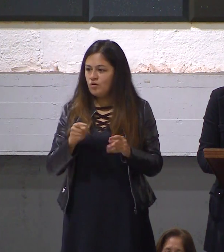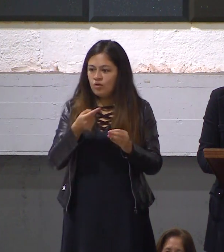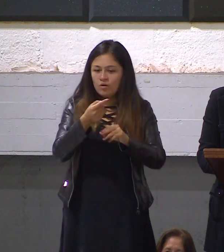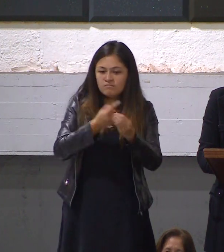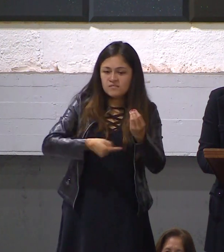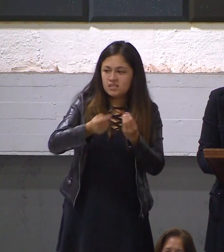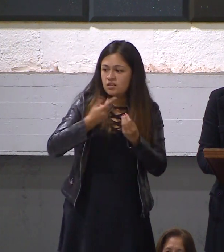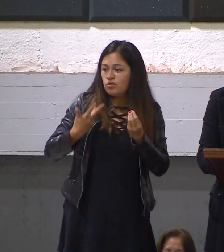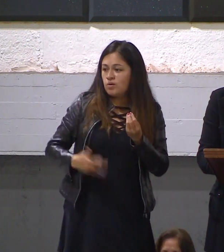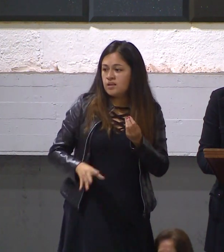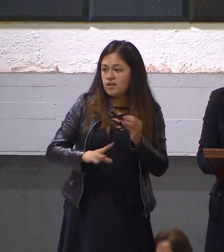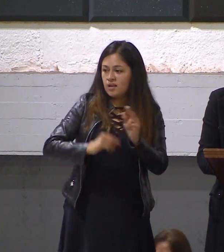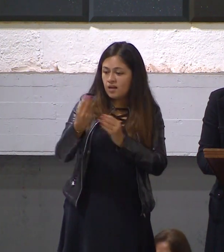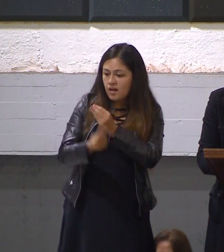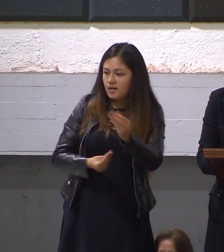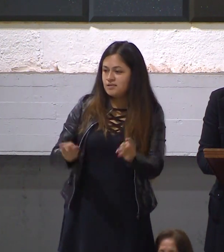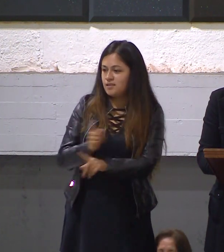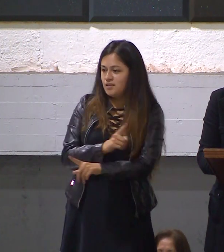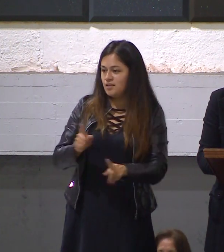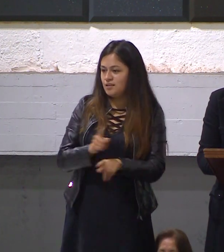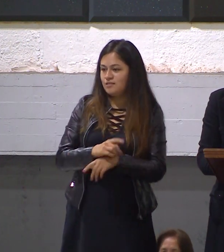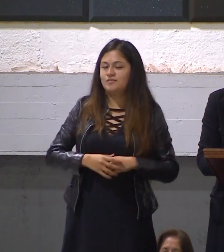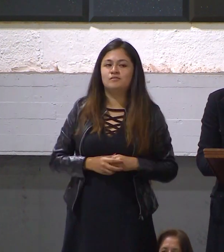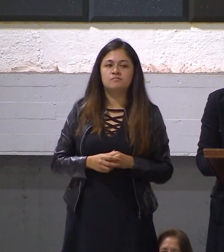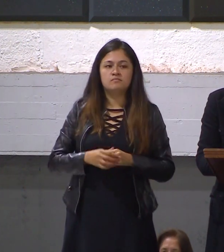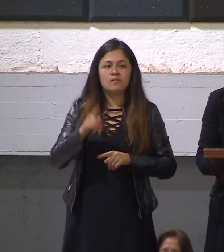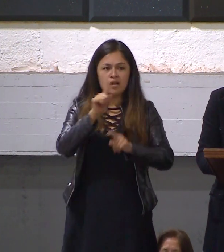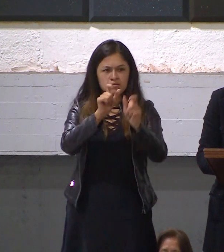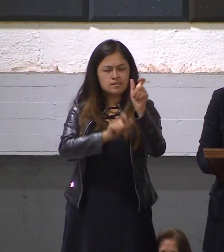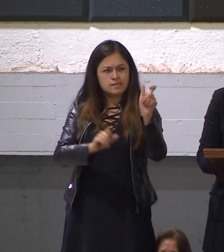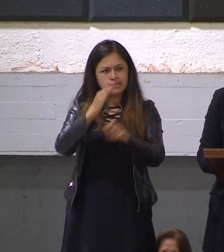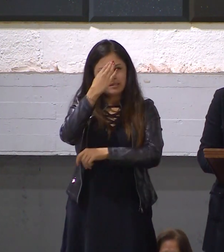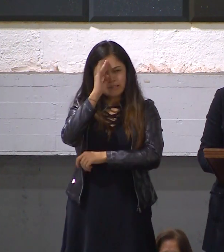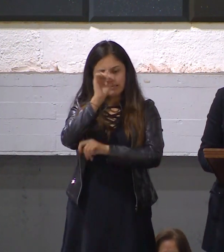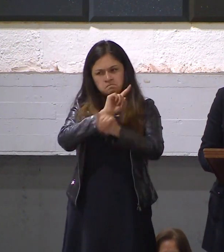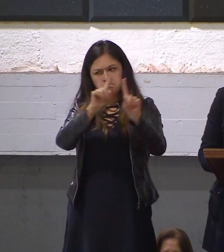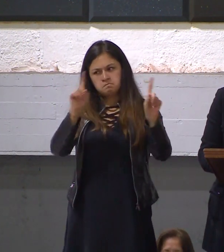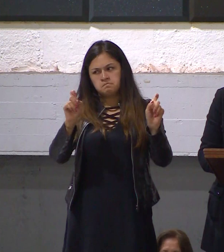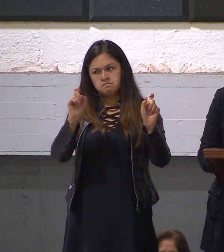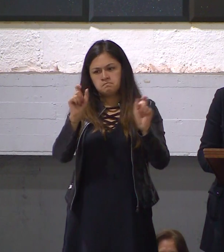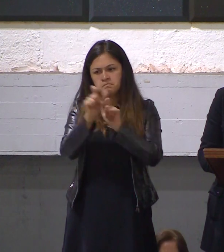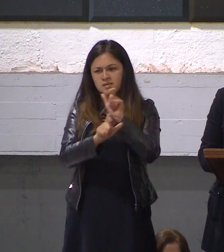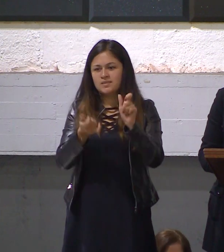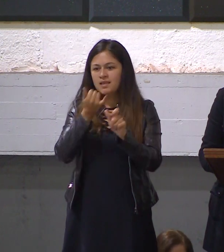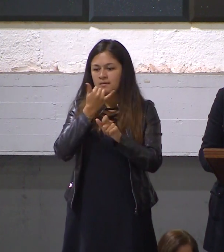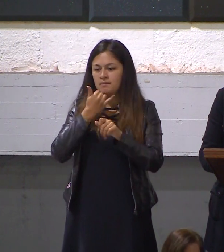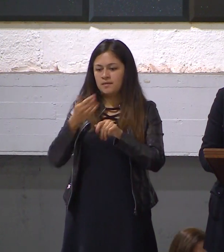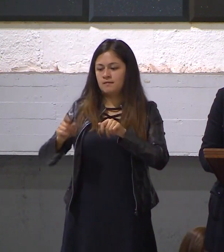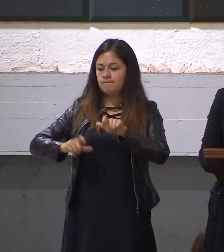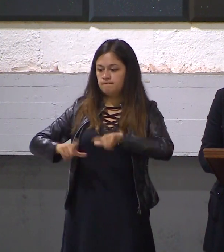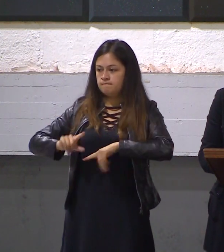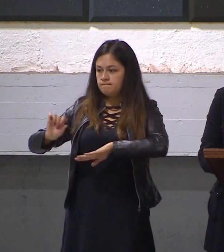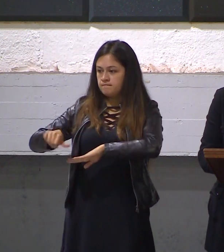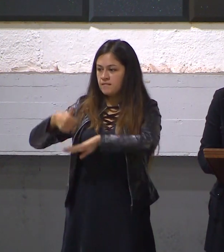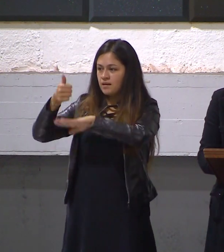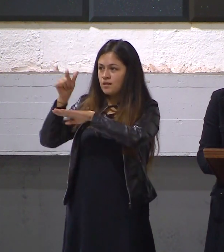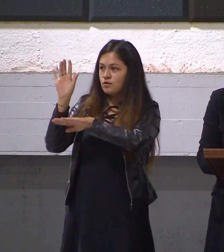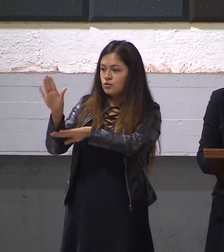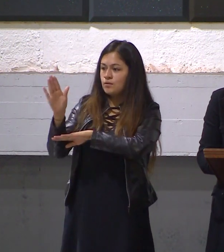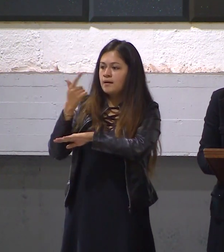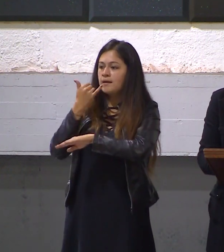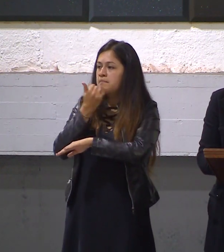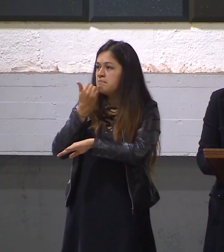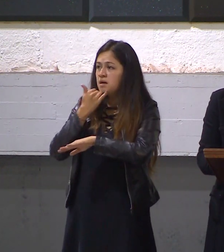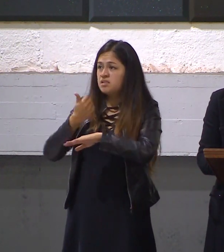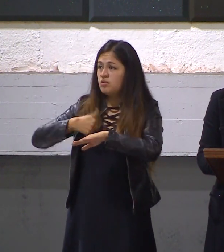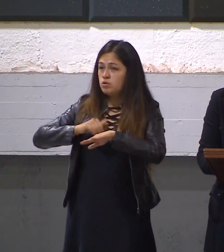o sea antes se han generado algunos cuestionamientos y es que la administración no nos ha convocado